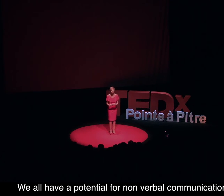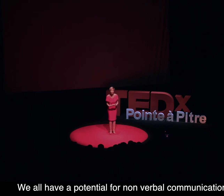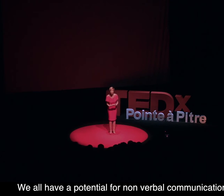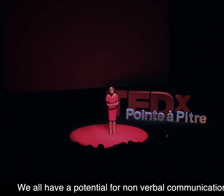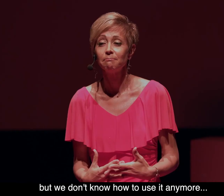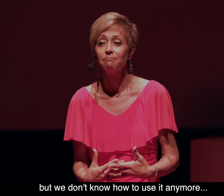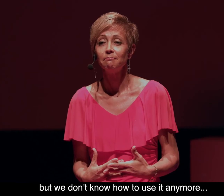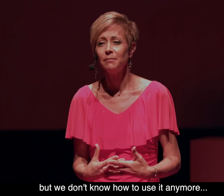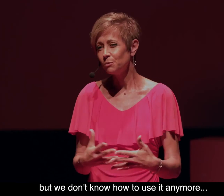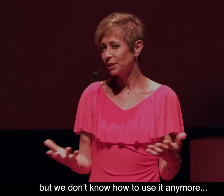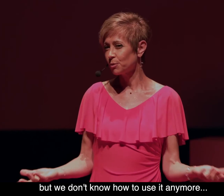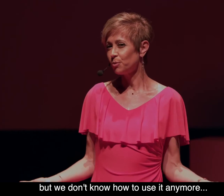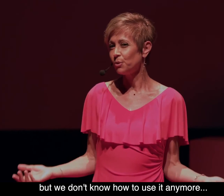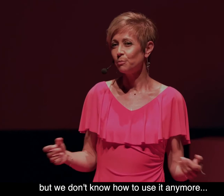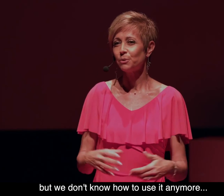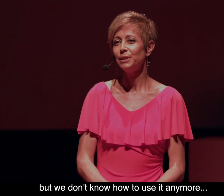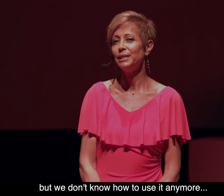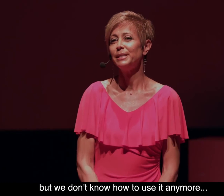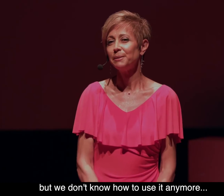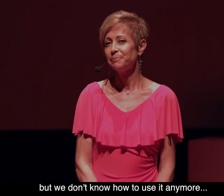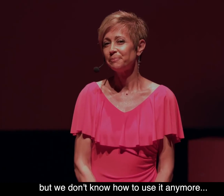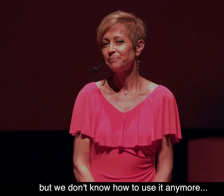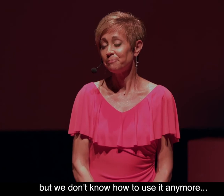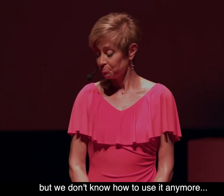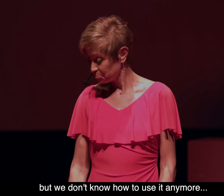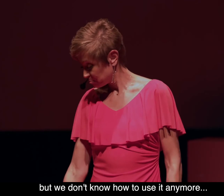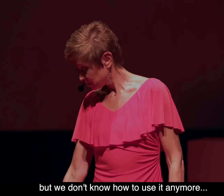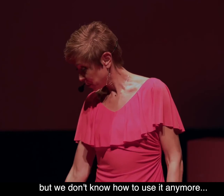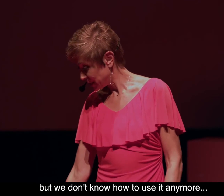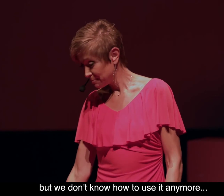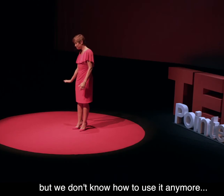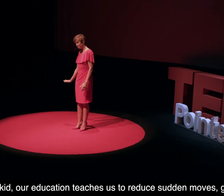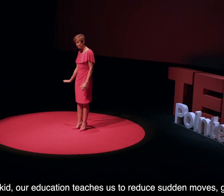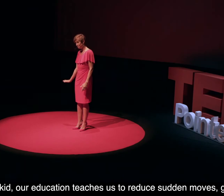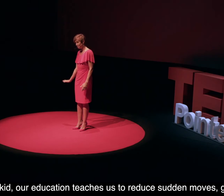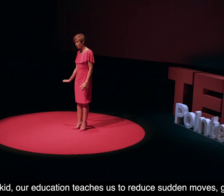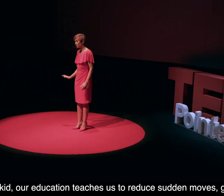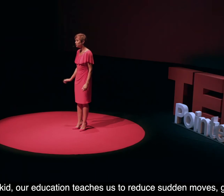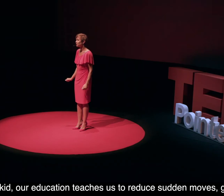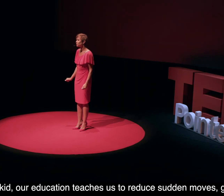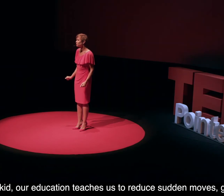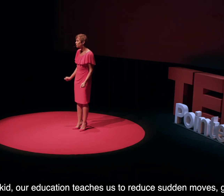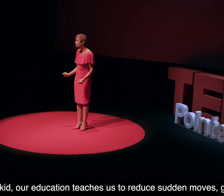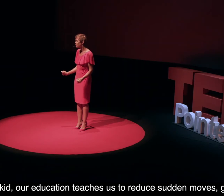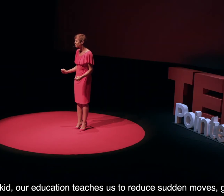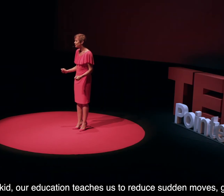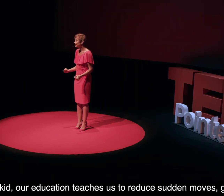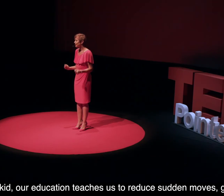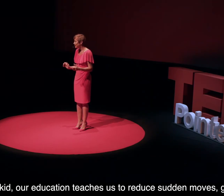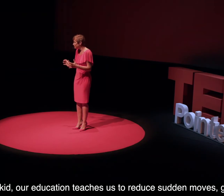orale, mais nous ne savons plus comment l'utiliser. Petit, notre éducation nous contraint à